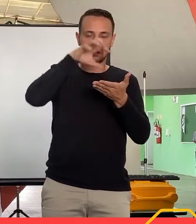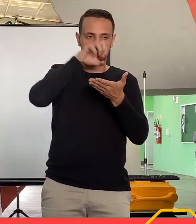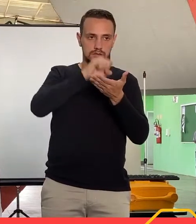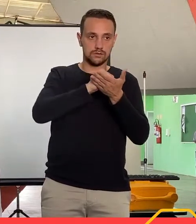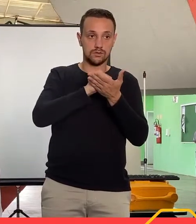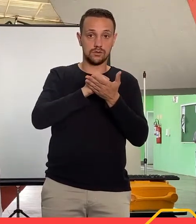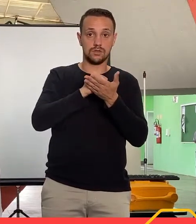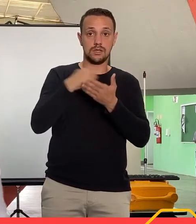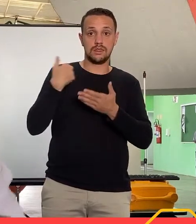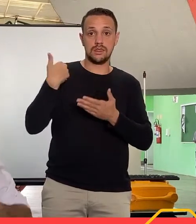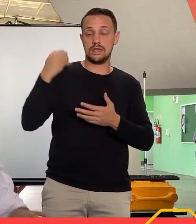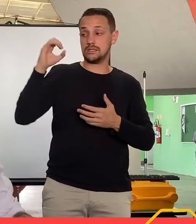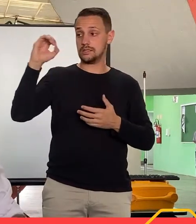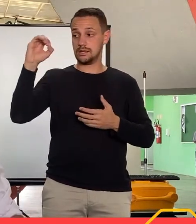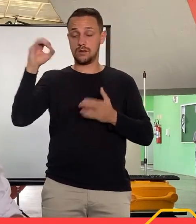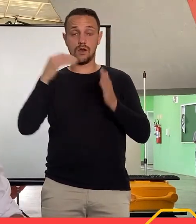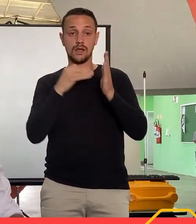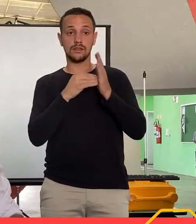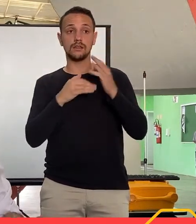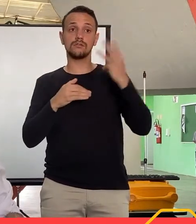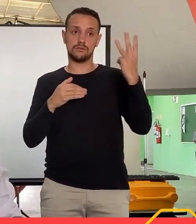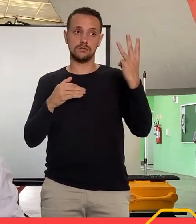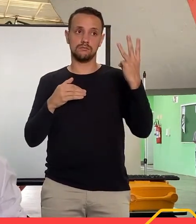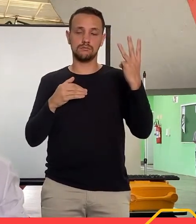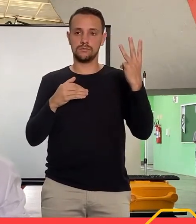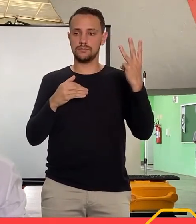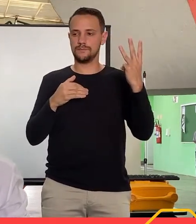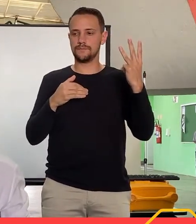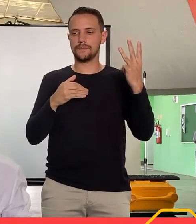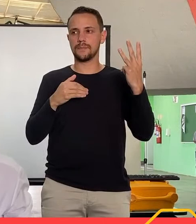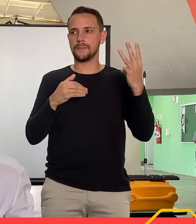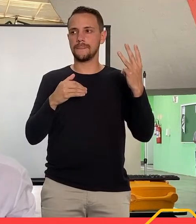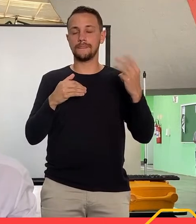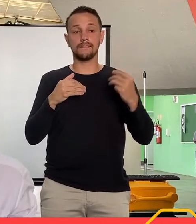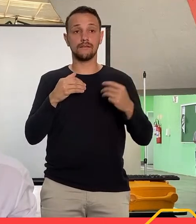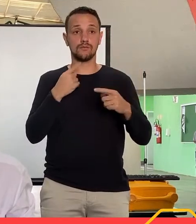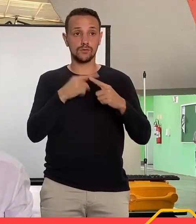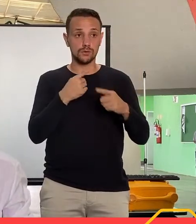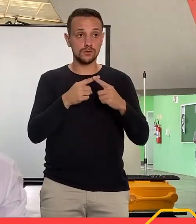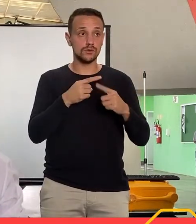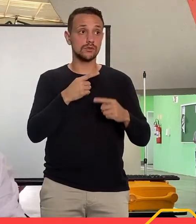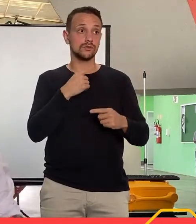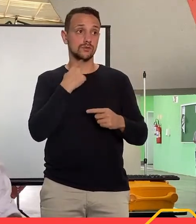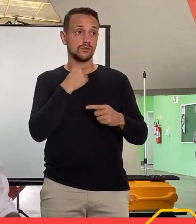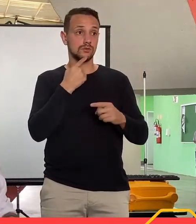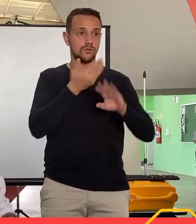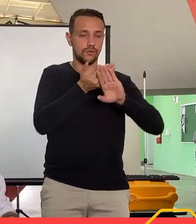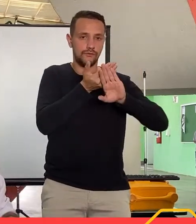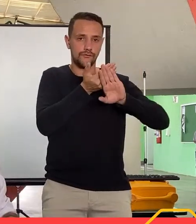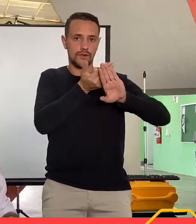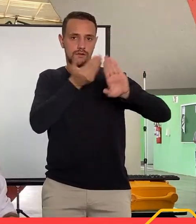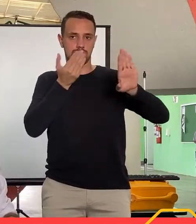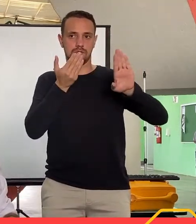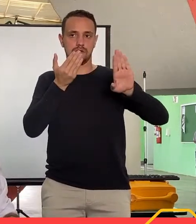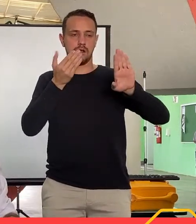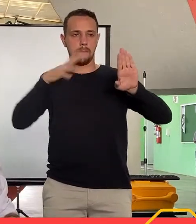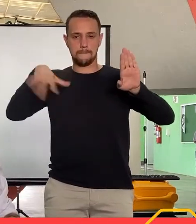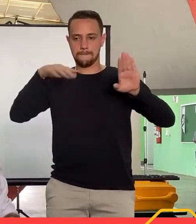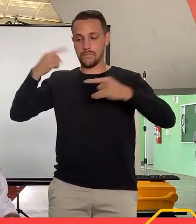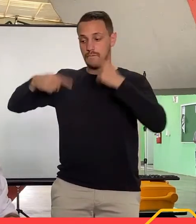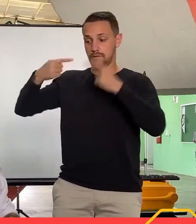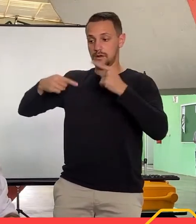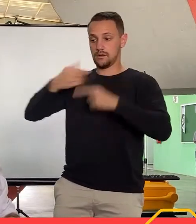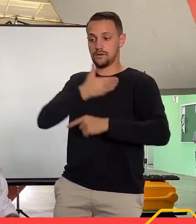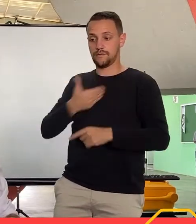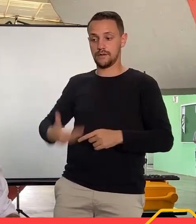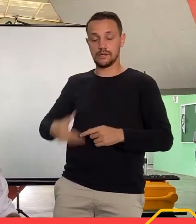3. Então, é isso. Embora não tenhamos eximido o poder público de ofertar